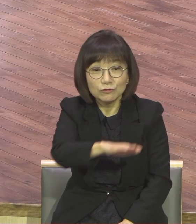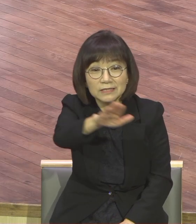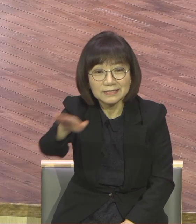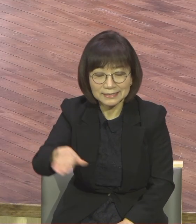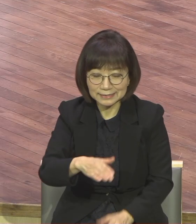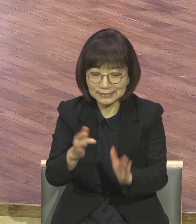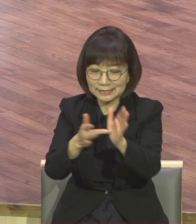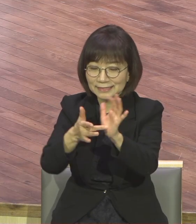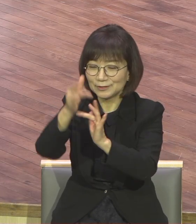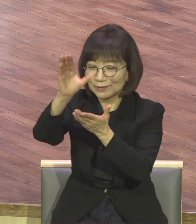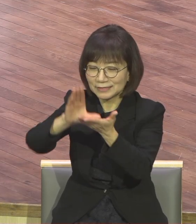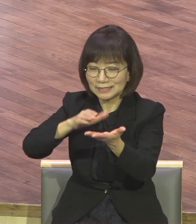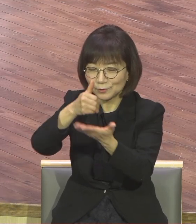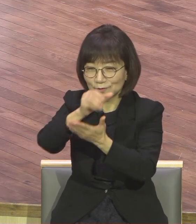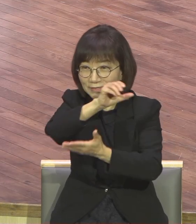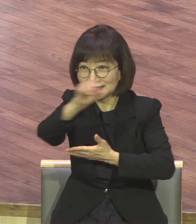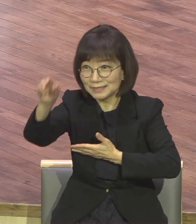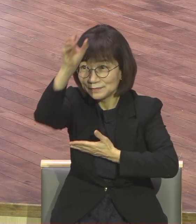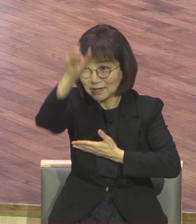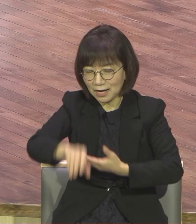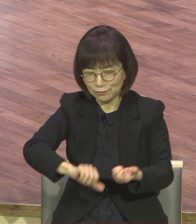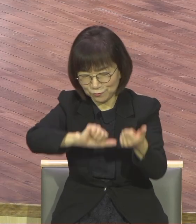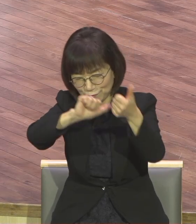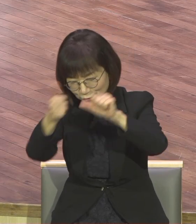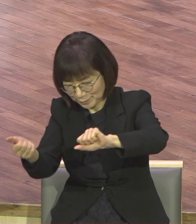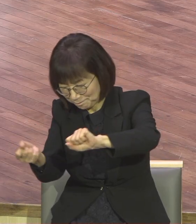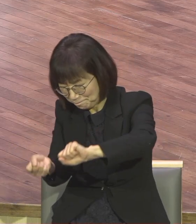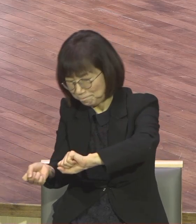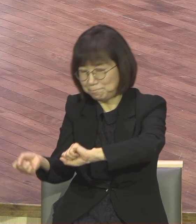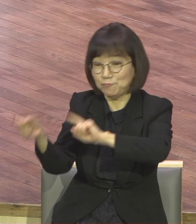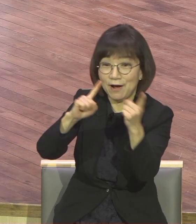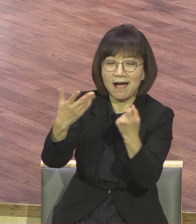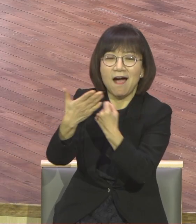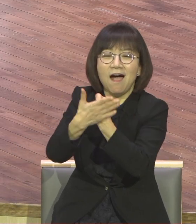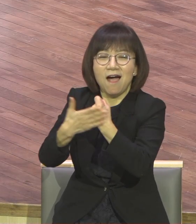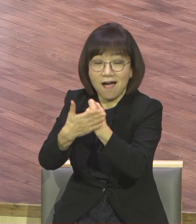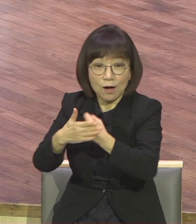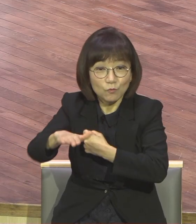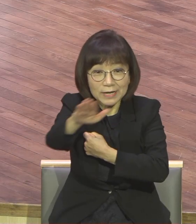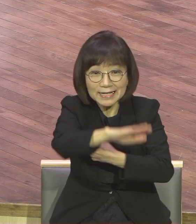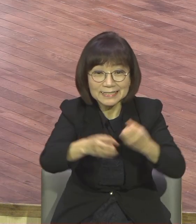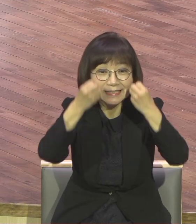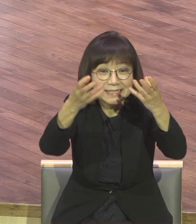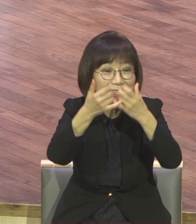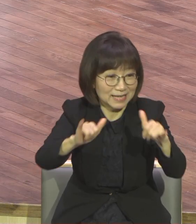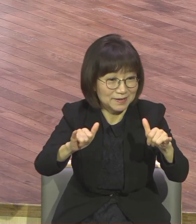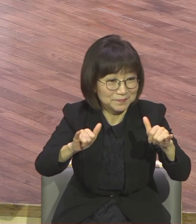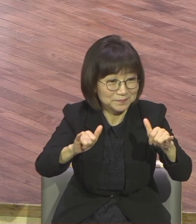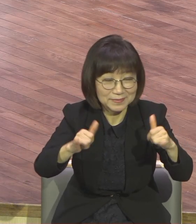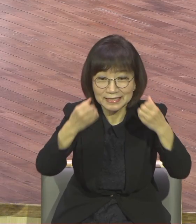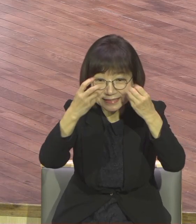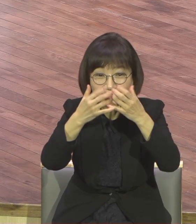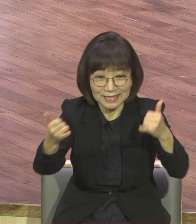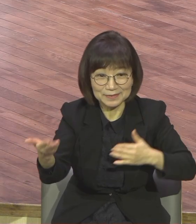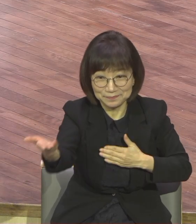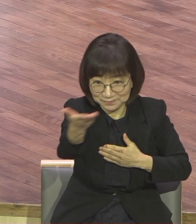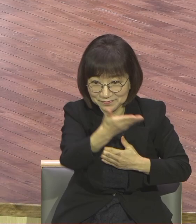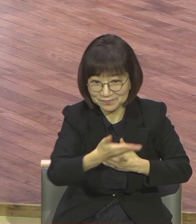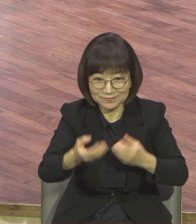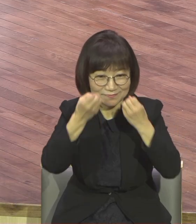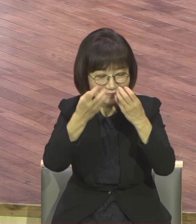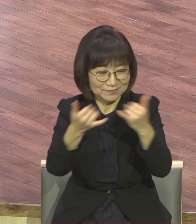이 부활을 통해서 새로운 피조물 된 것으로서 이제 새로운 삶이 되었기 때문에